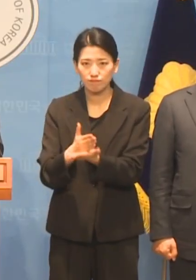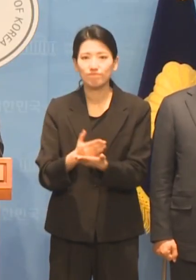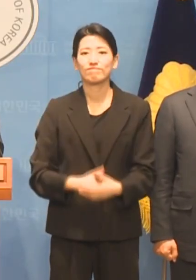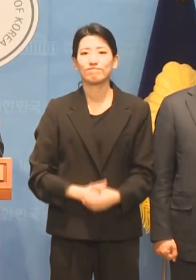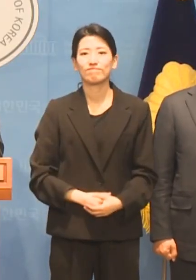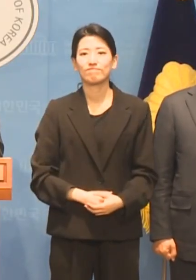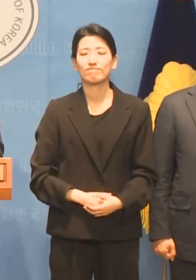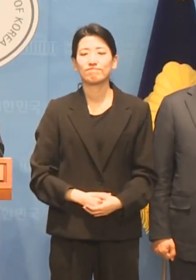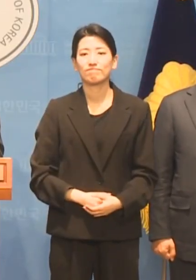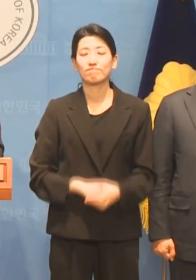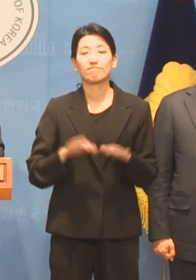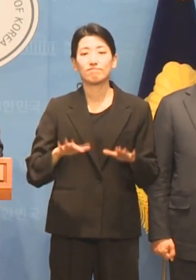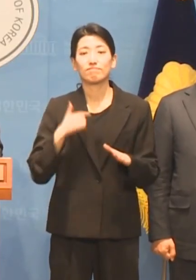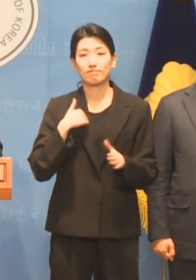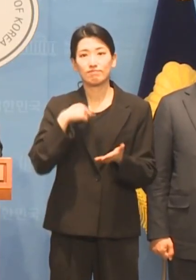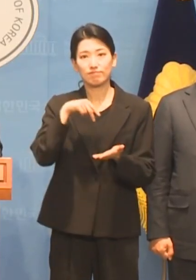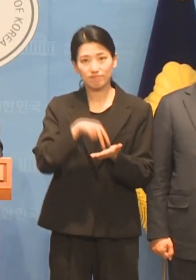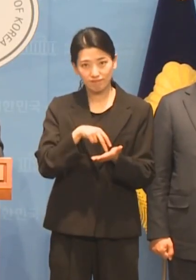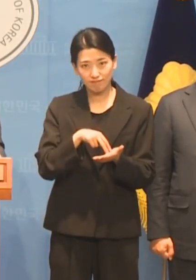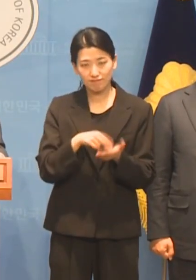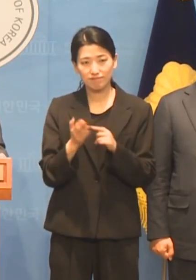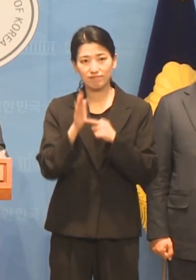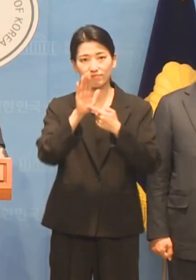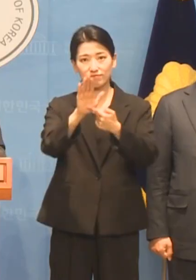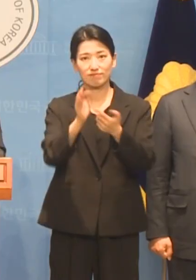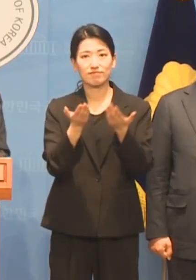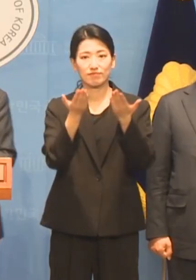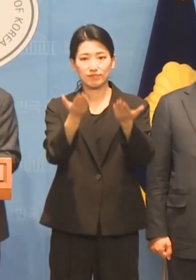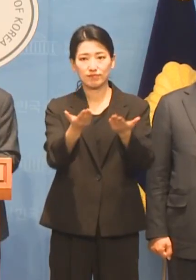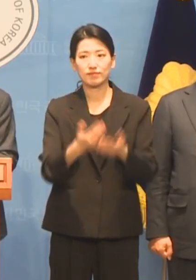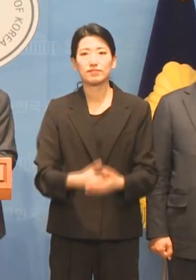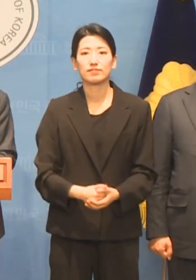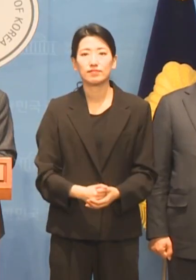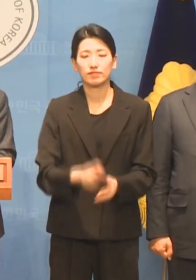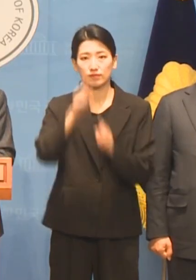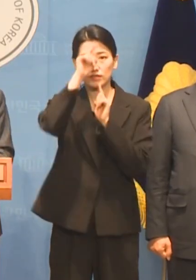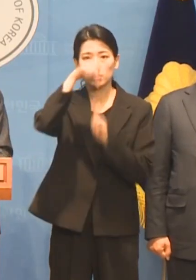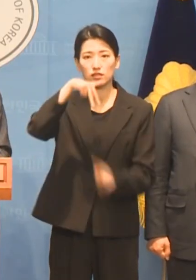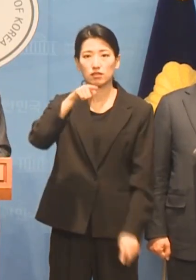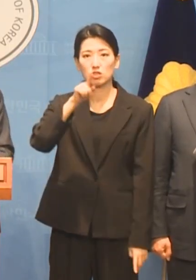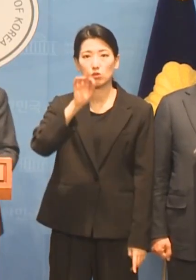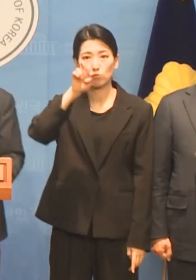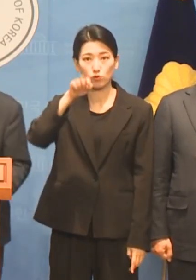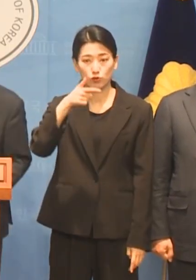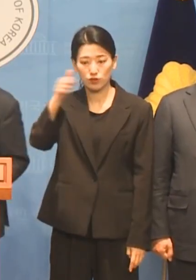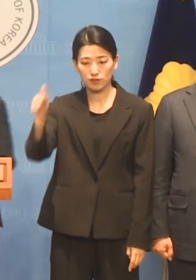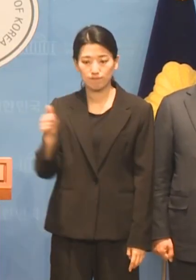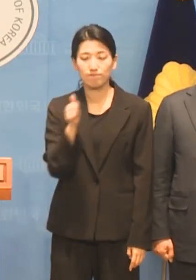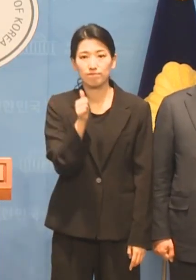준비한 저희들의 입장문을 발표하겠습니다. 먼저 이정문 의원님께부터 하겠습니다.